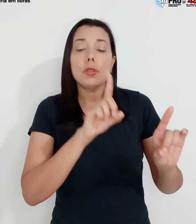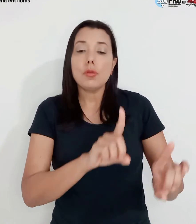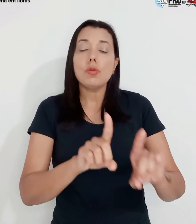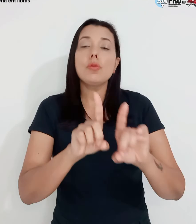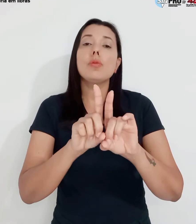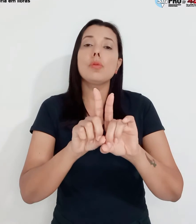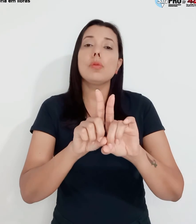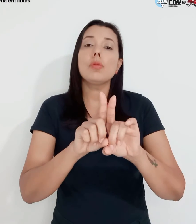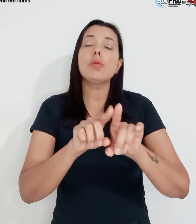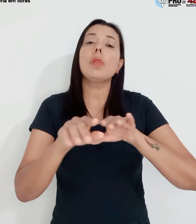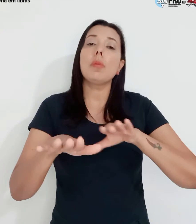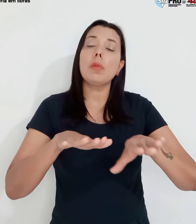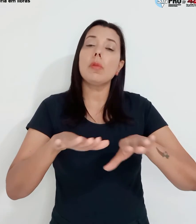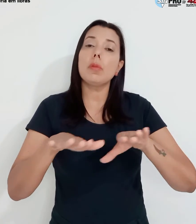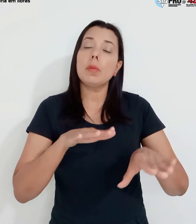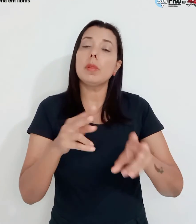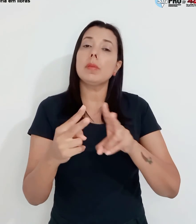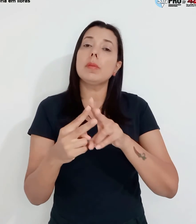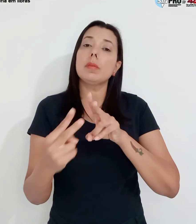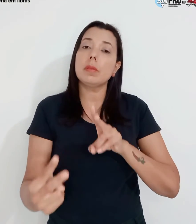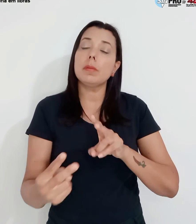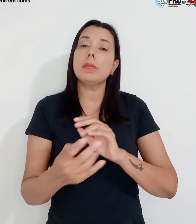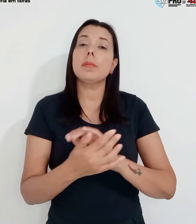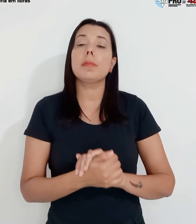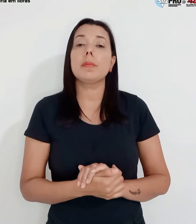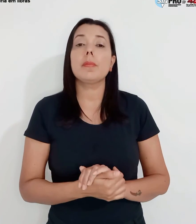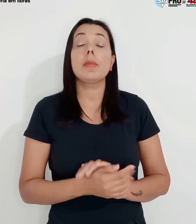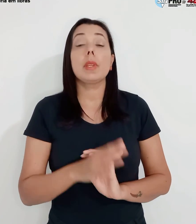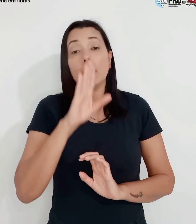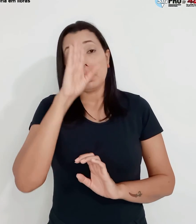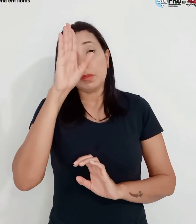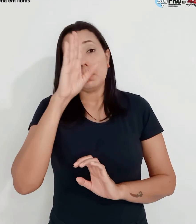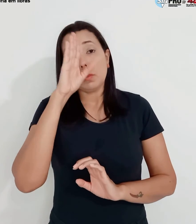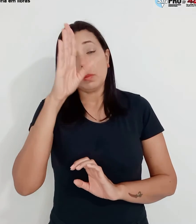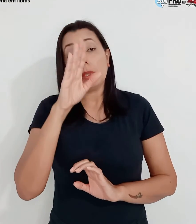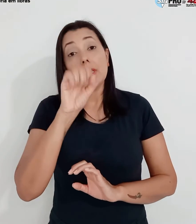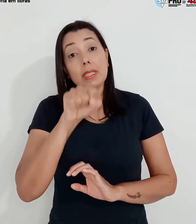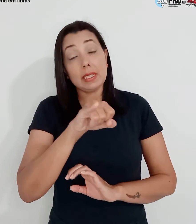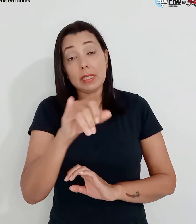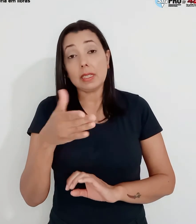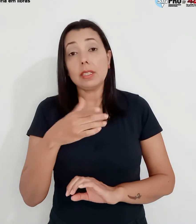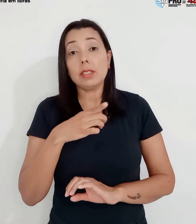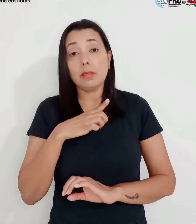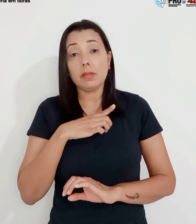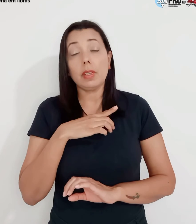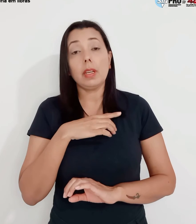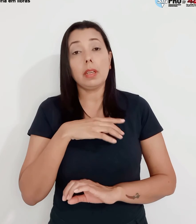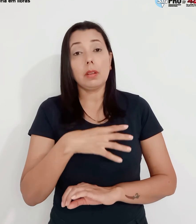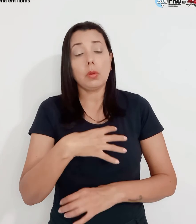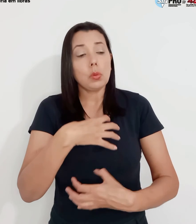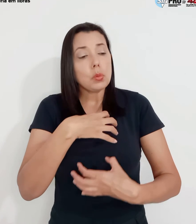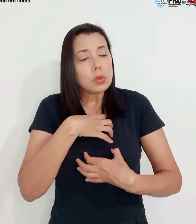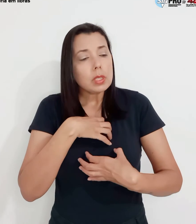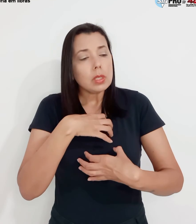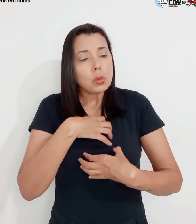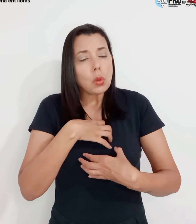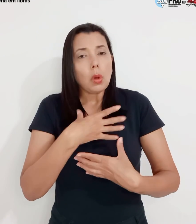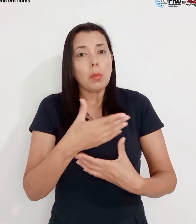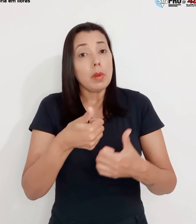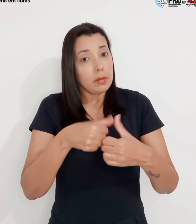-se ao movimento virtual. E principalmente se estiver com sintomas, fique em